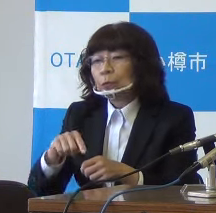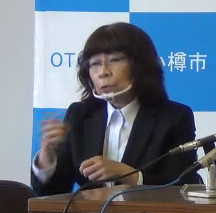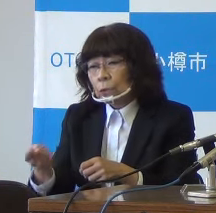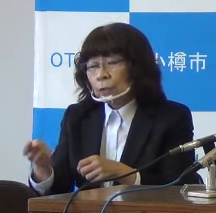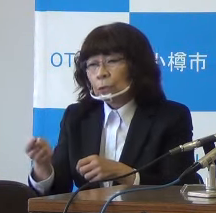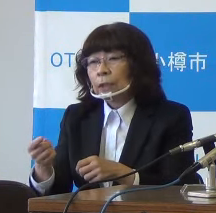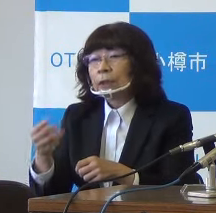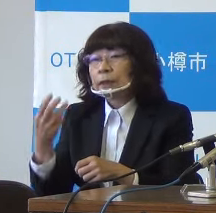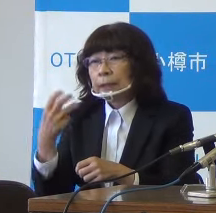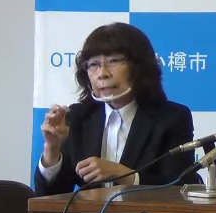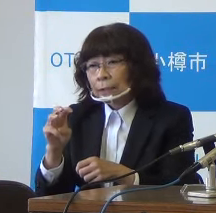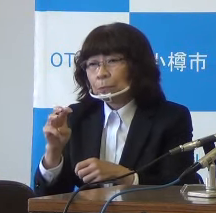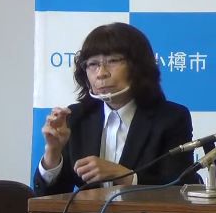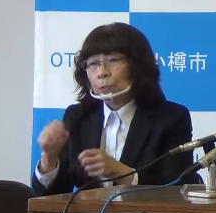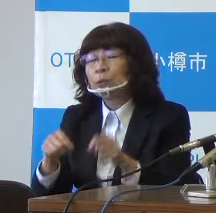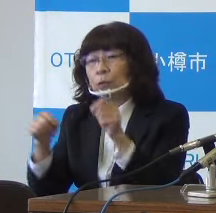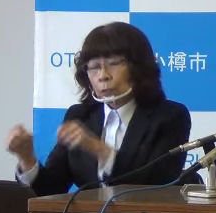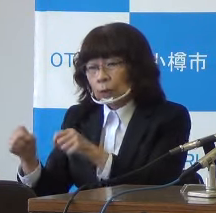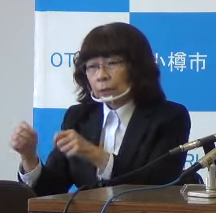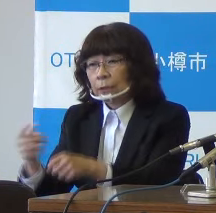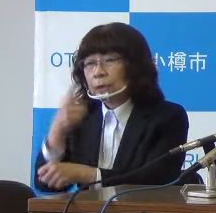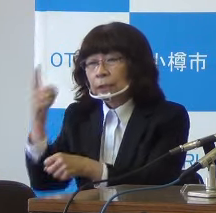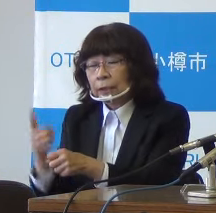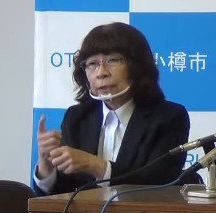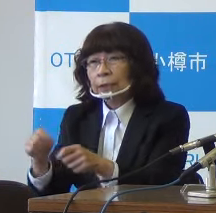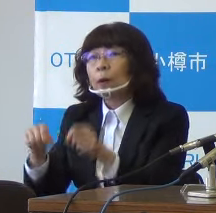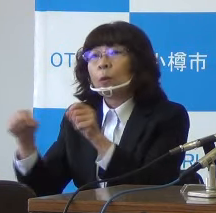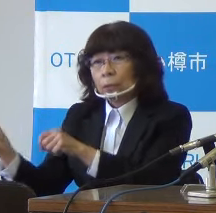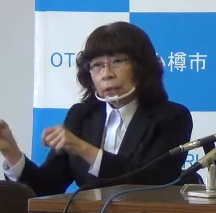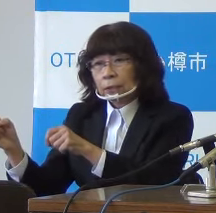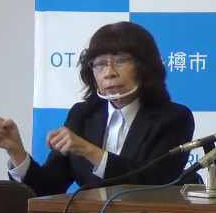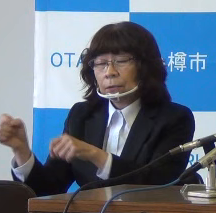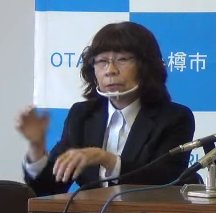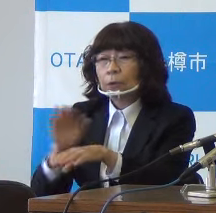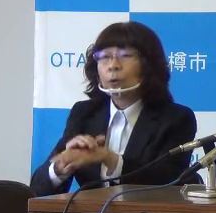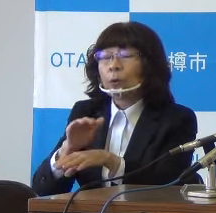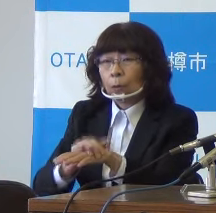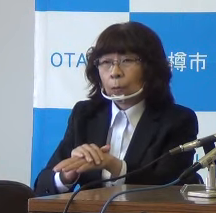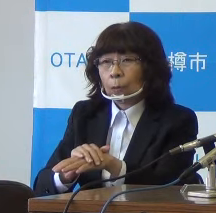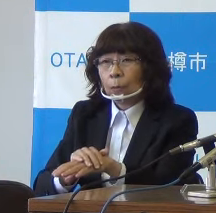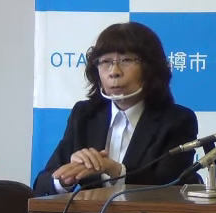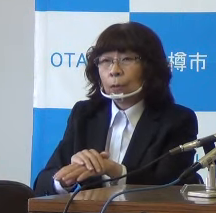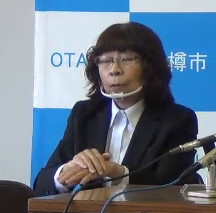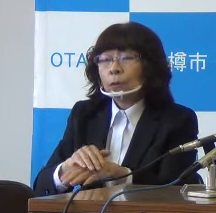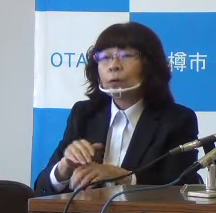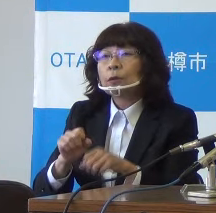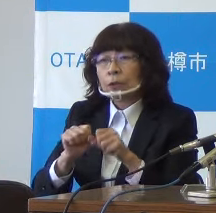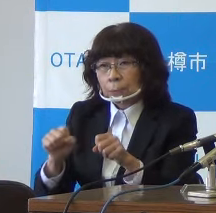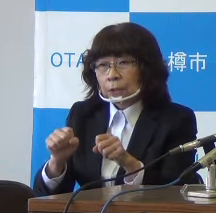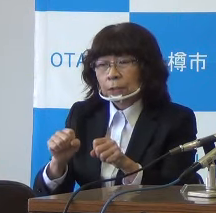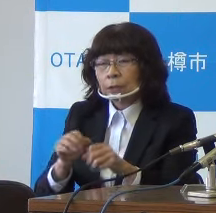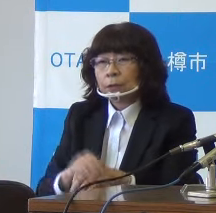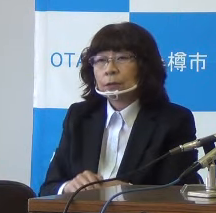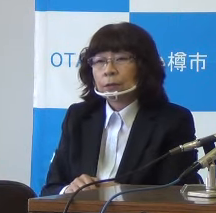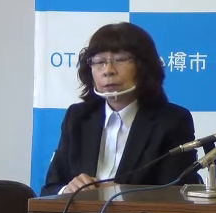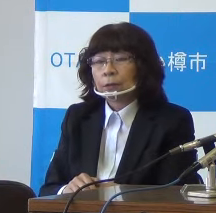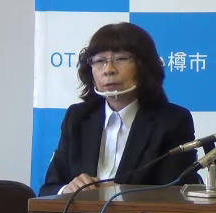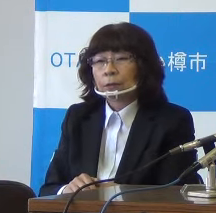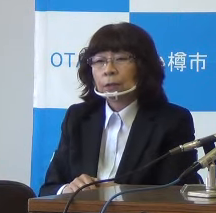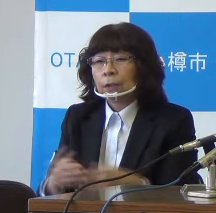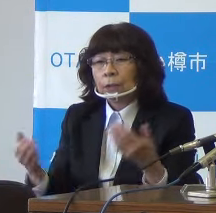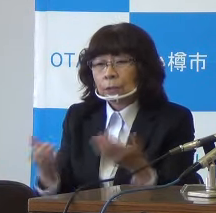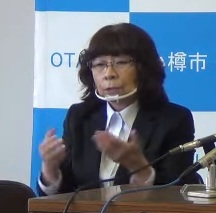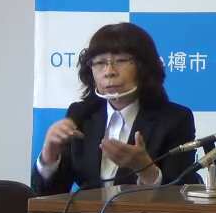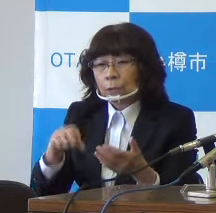げ、1時間繰り下げの3つのパターンとし、通勤時